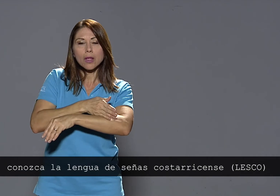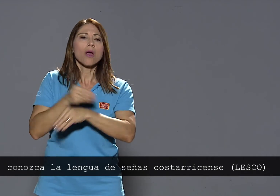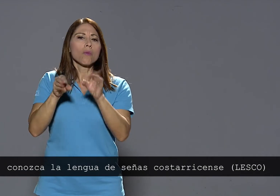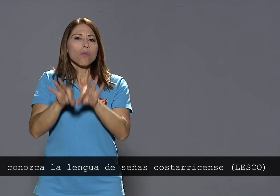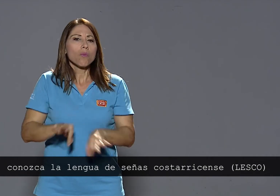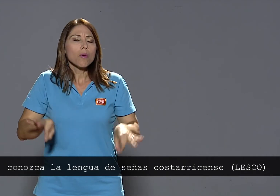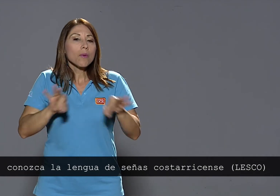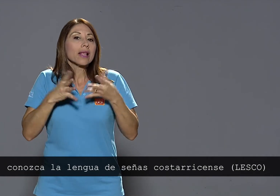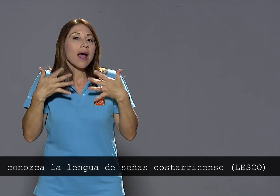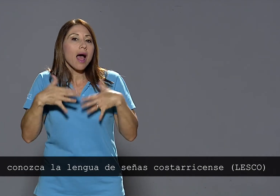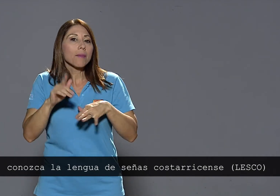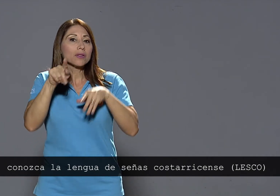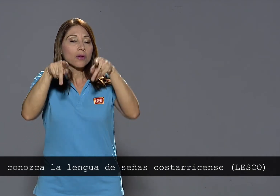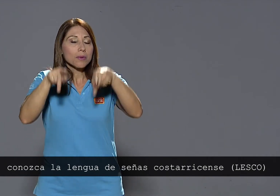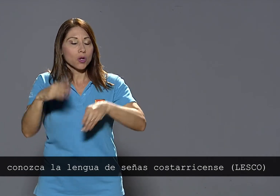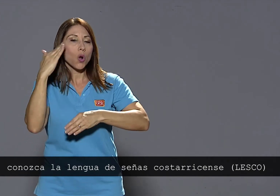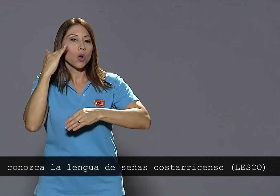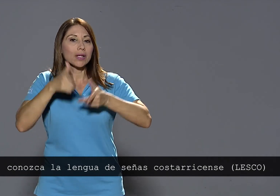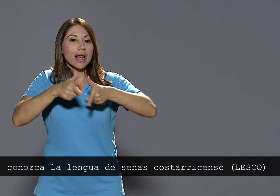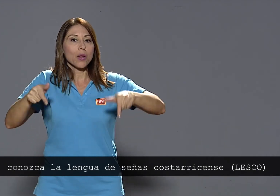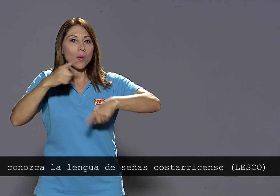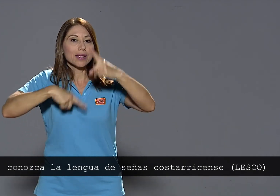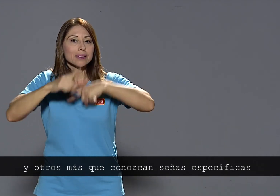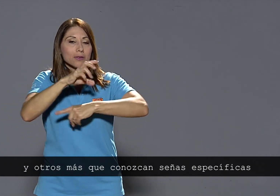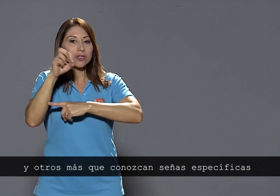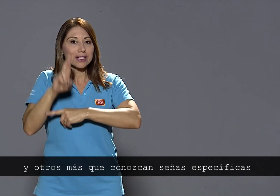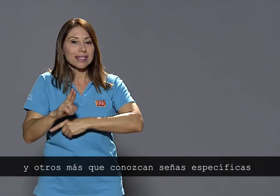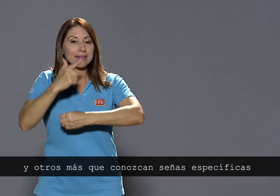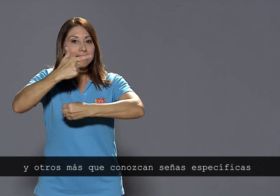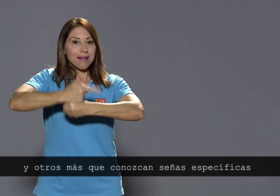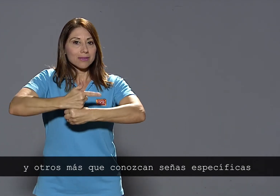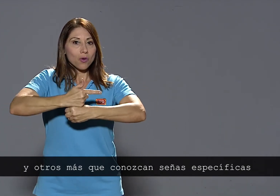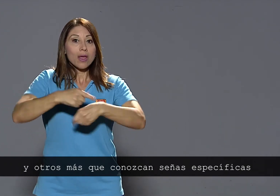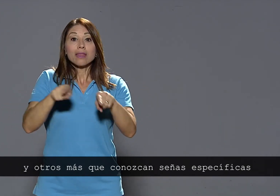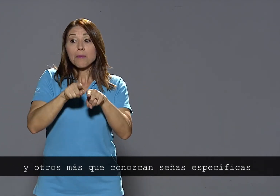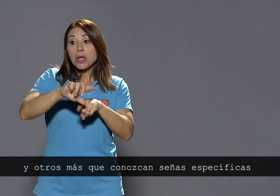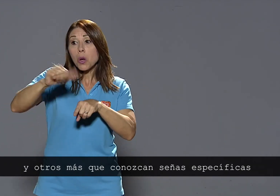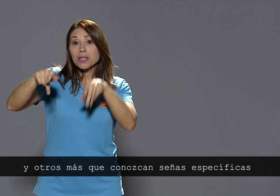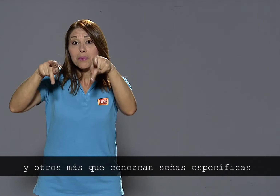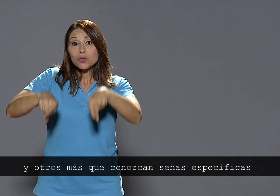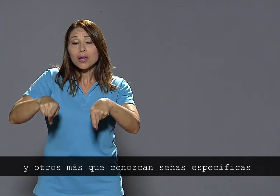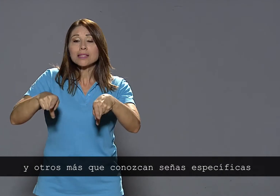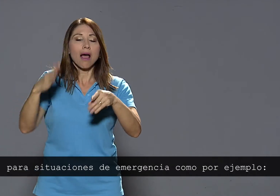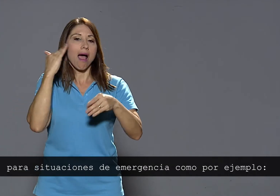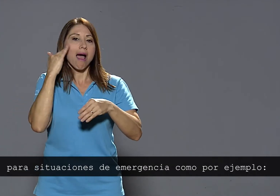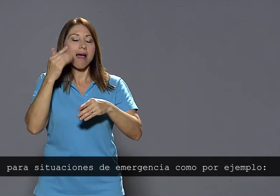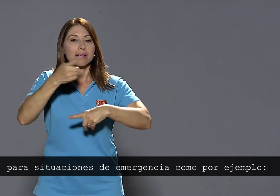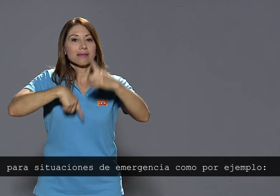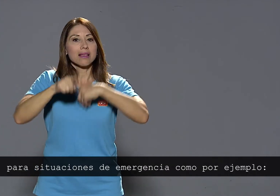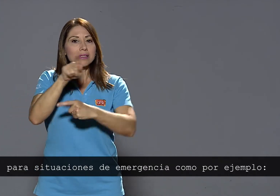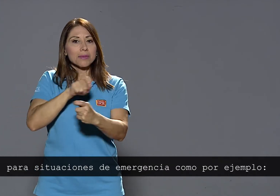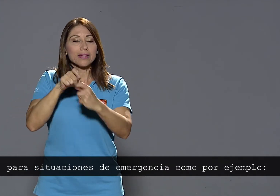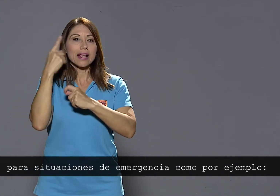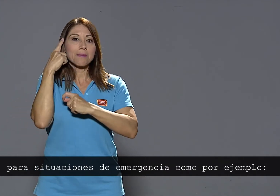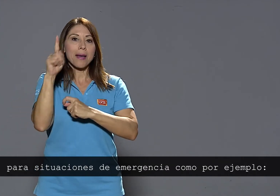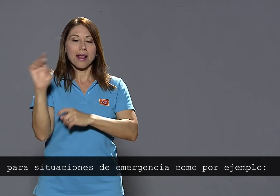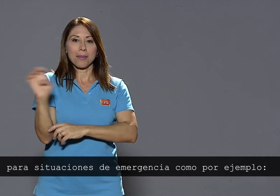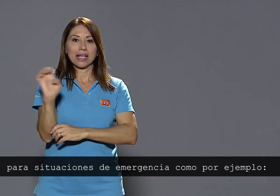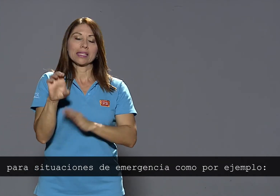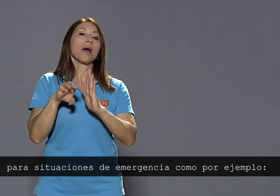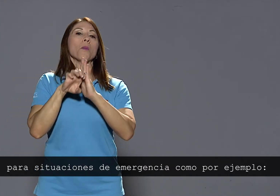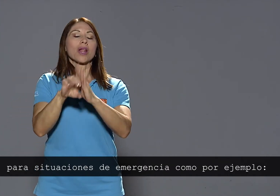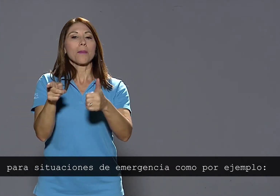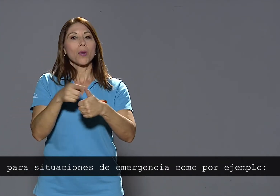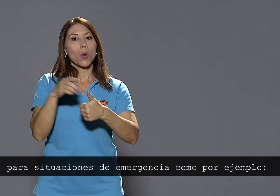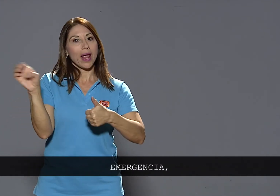persona conozca la lengua de señas costarricense lesco y otros más que conozcan señas específicas para situaciones de emergencia,